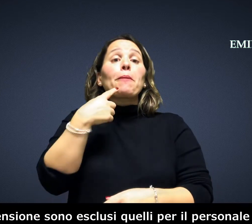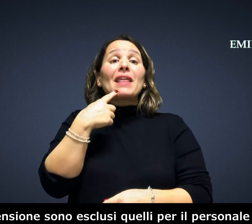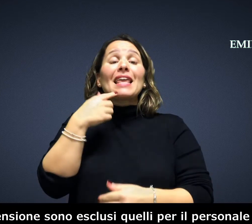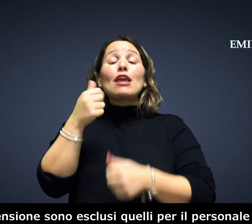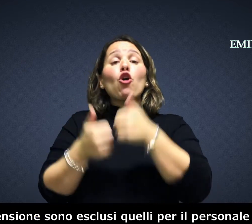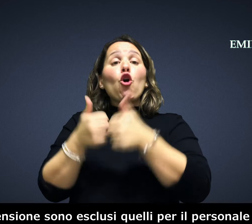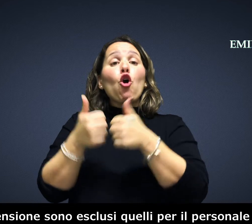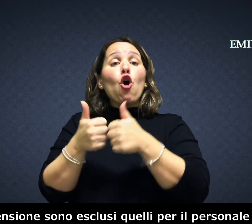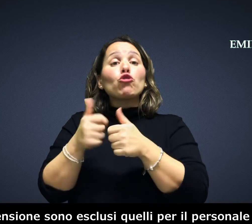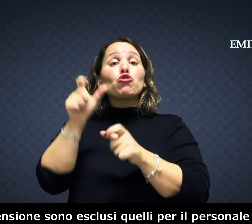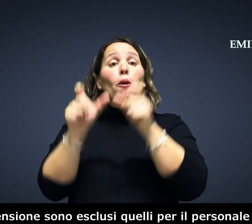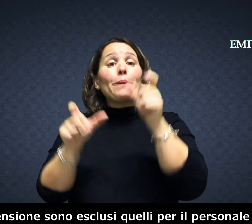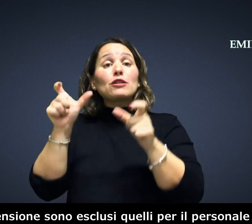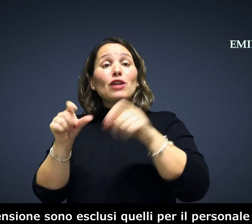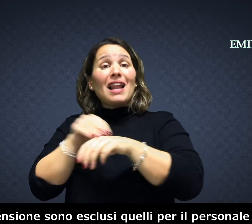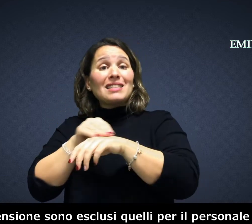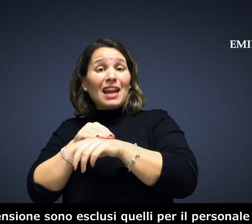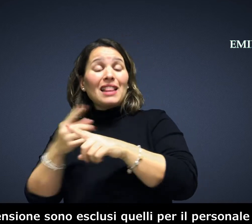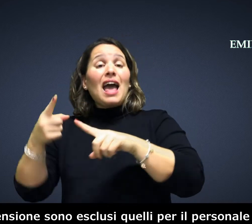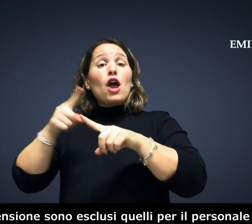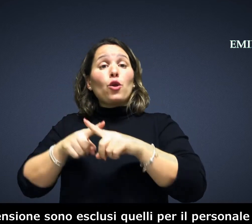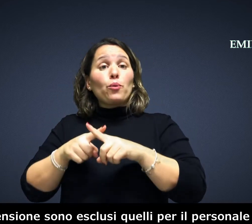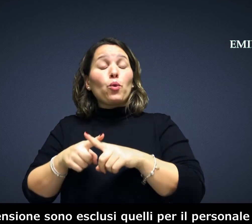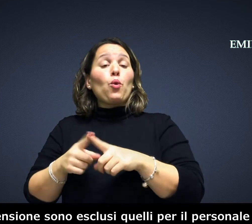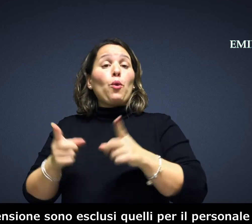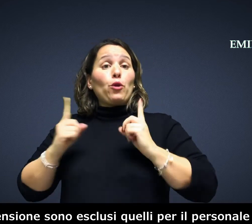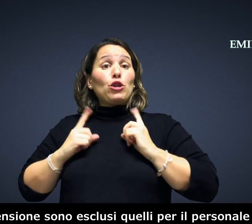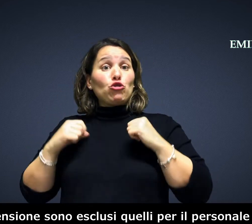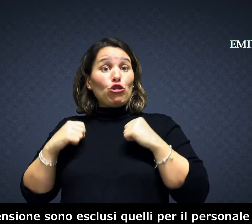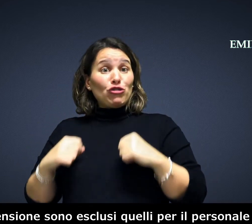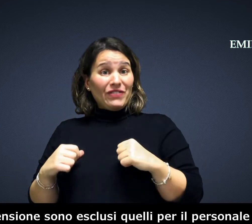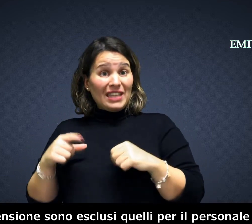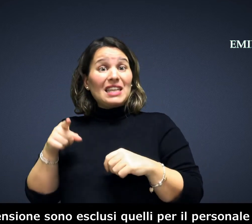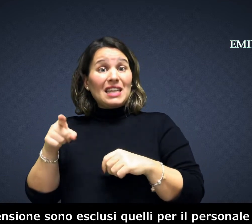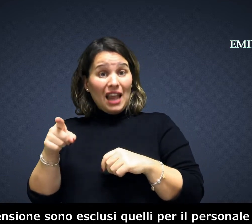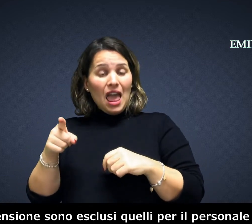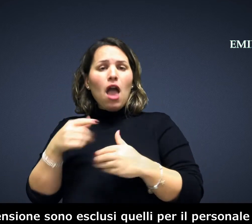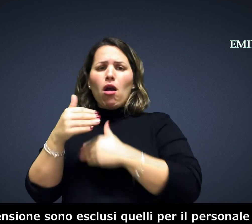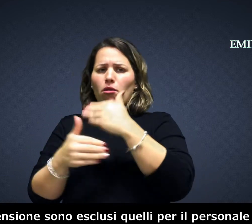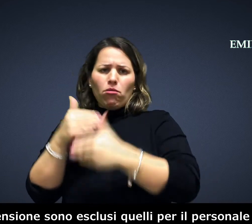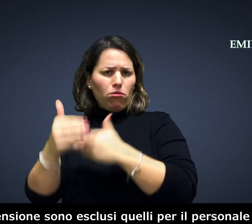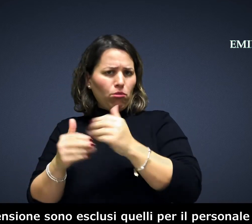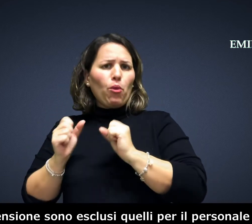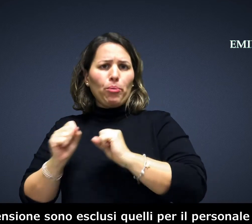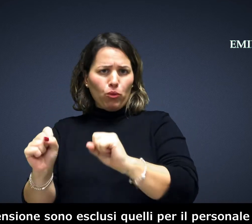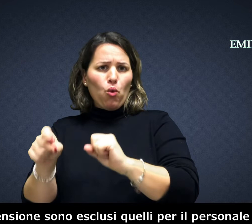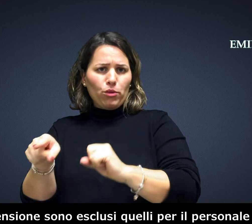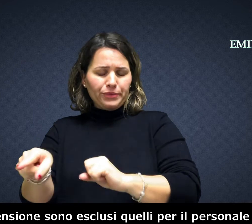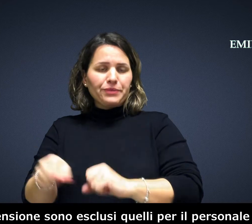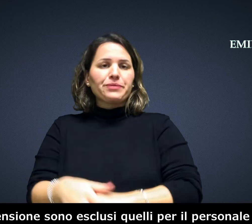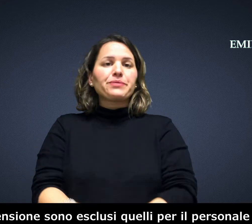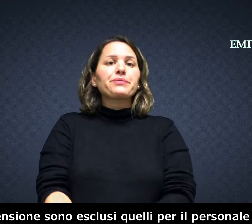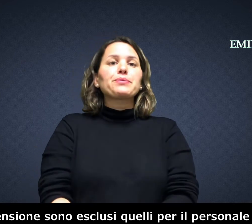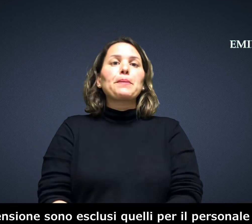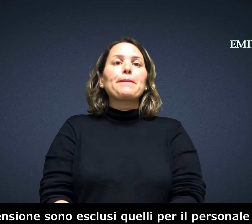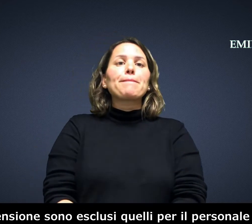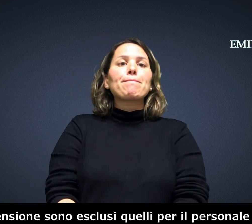Dalla sospensione sono esclusi quelli per il personale sanitario e quelli della protezione civile. Sono salve le